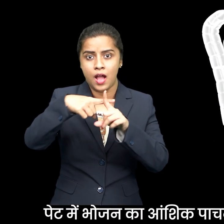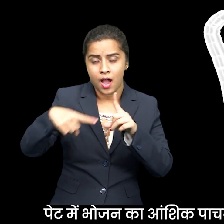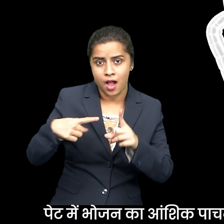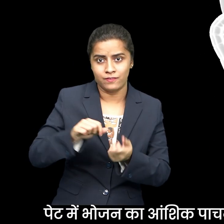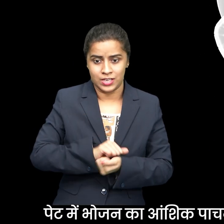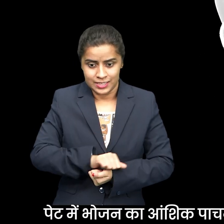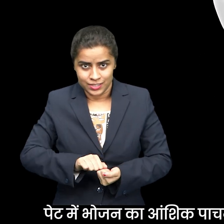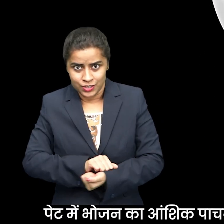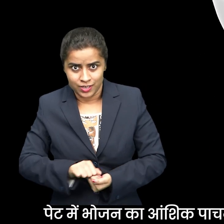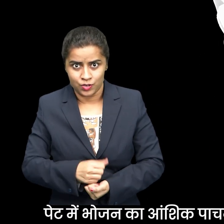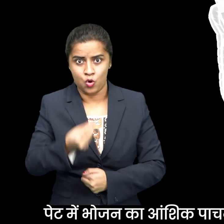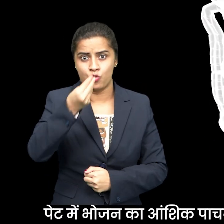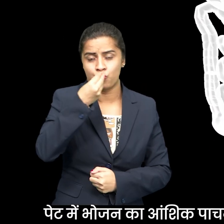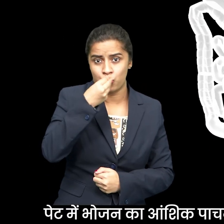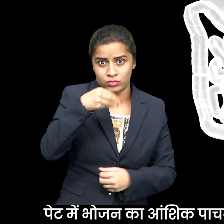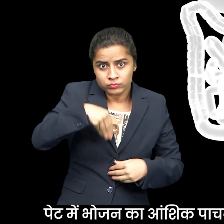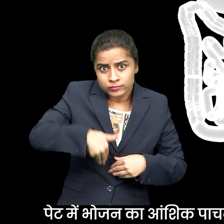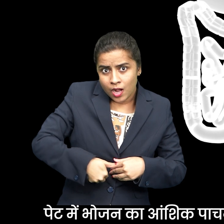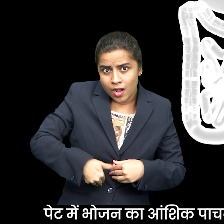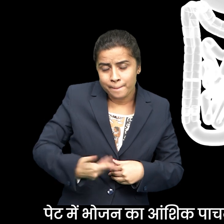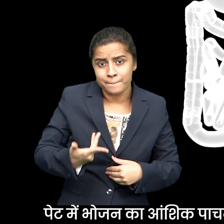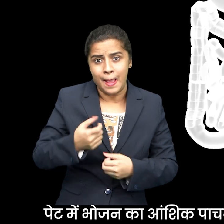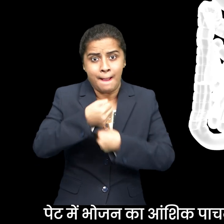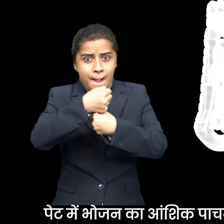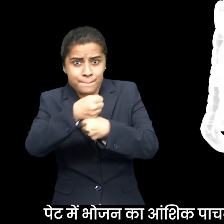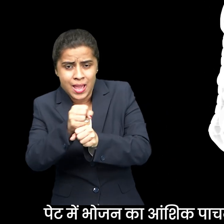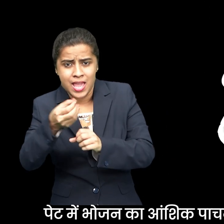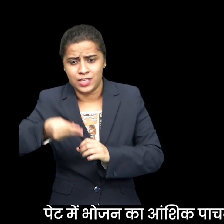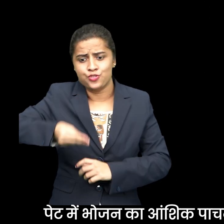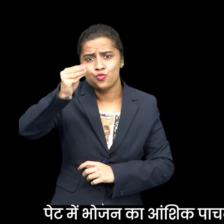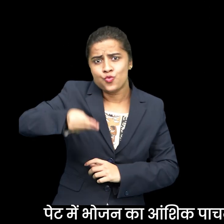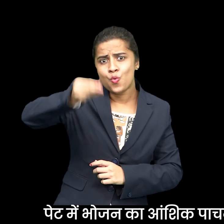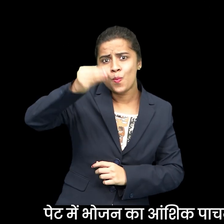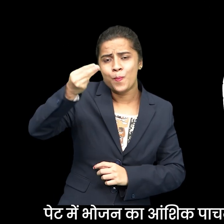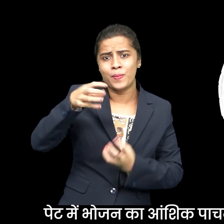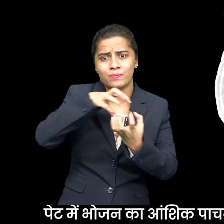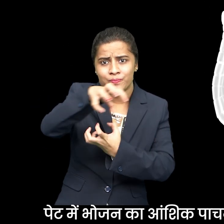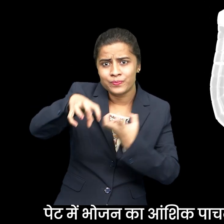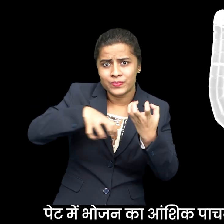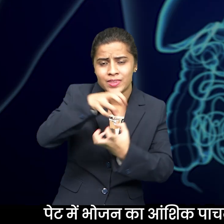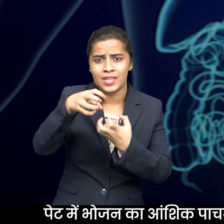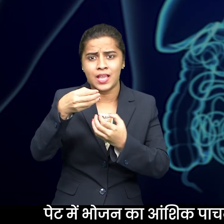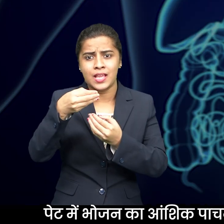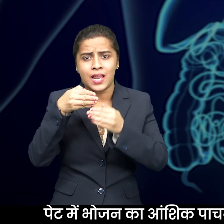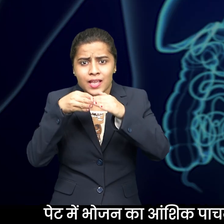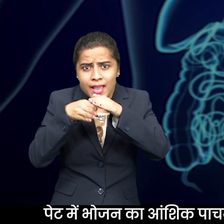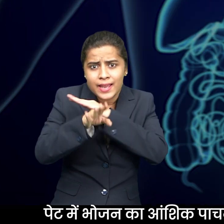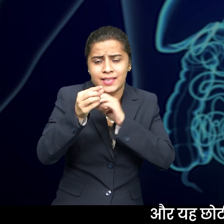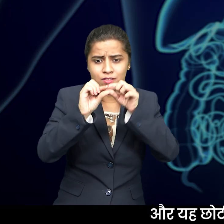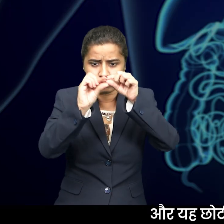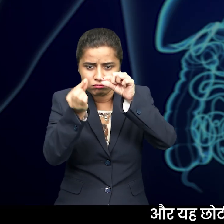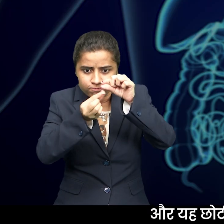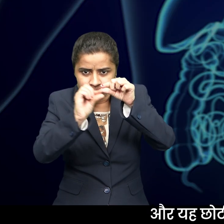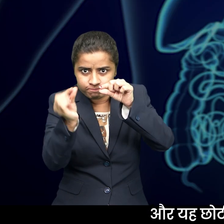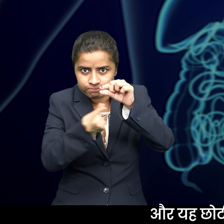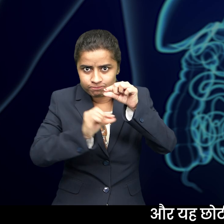पेट में भोजन का आंशिक पाचन इसे एक सूप जैसे मिश्रण में बदल देता है